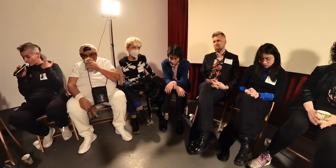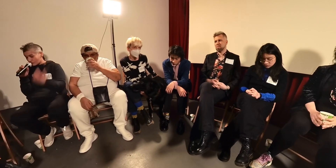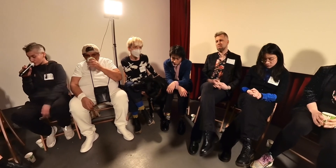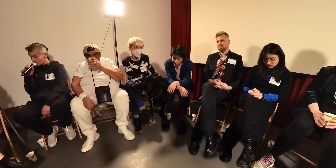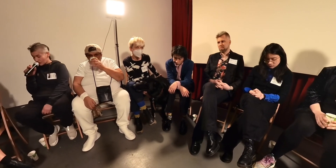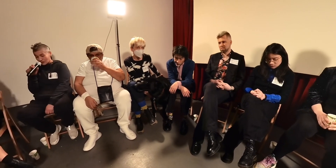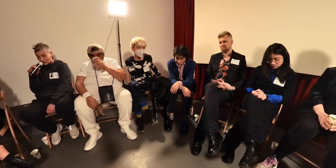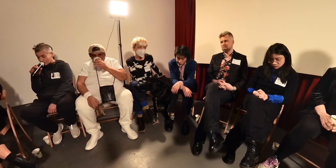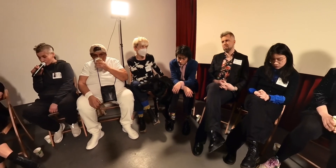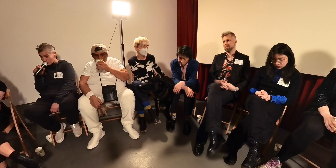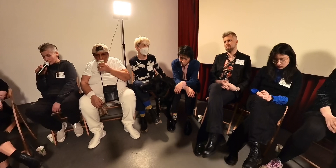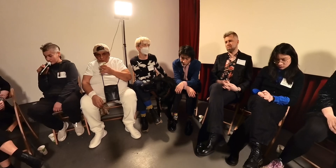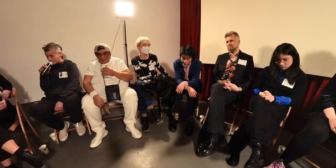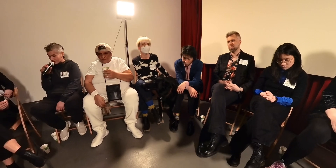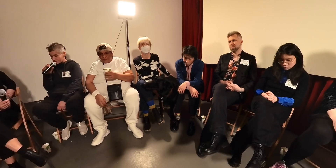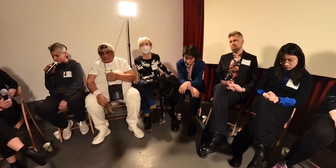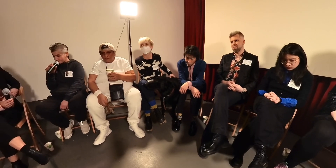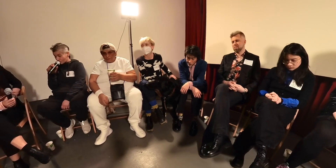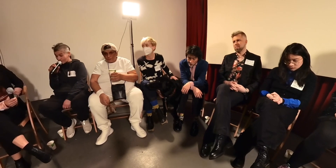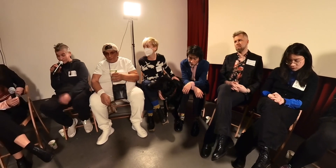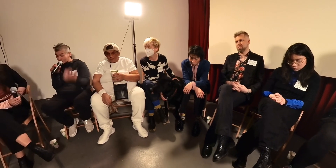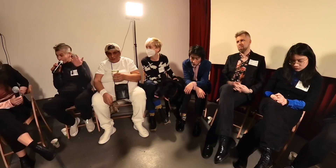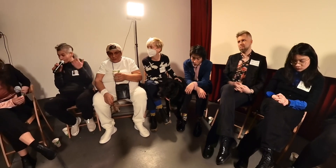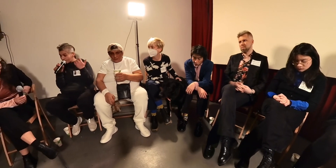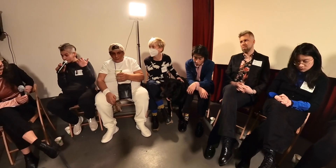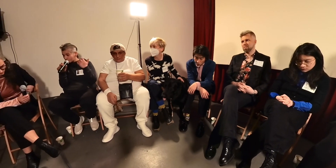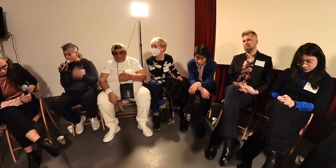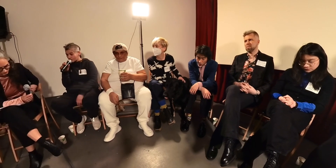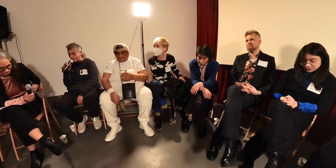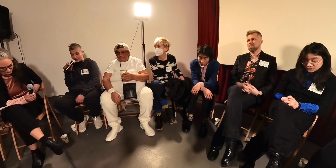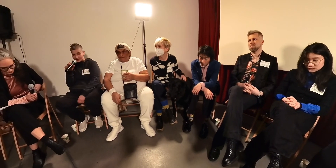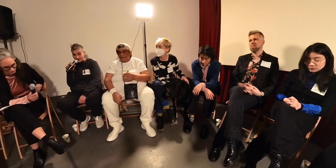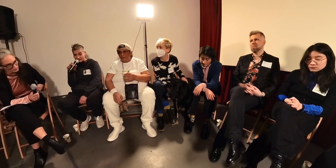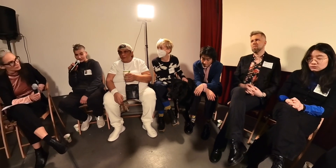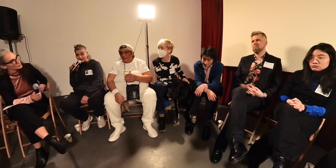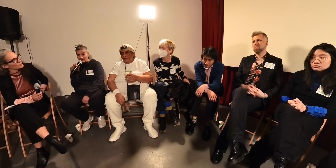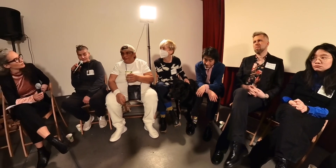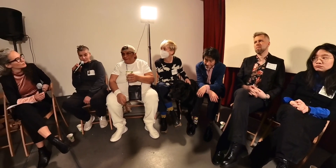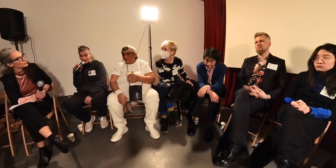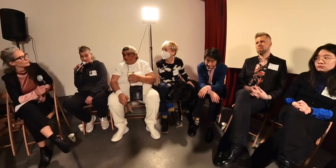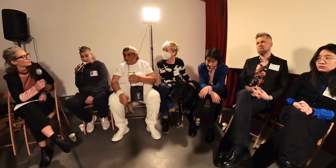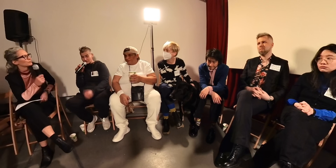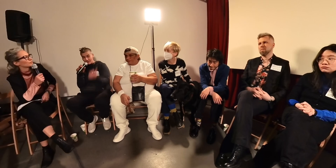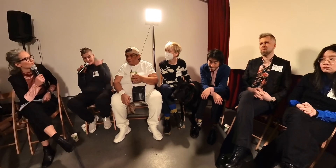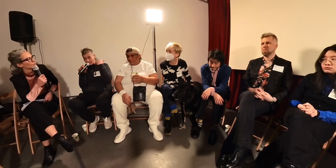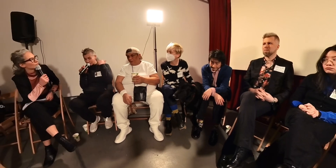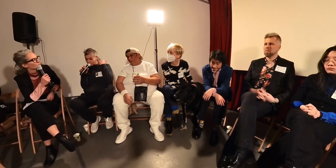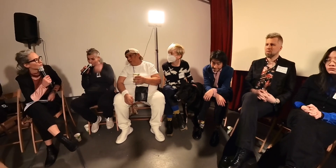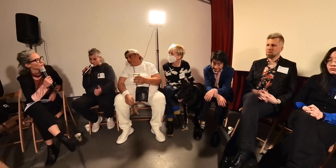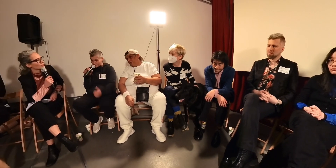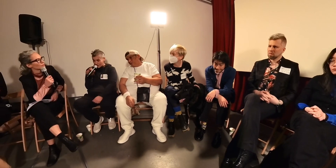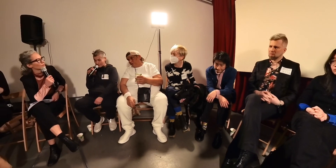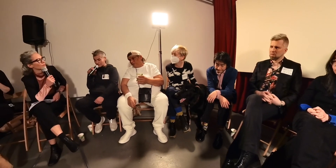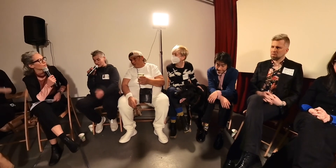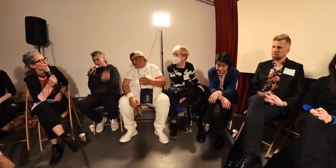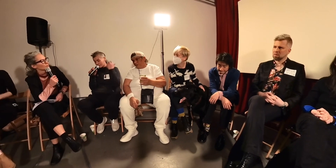rodičů nebo od kohokoliv, tak dopadnete tak jako my. No, taková je realita. Proto já se snažím apelovat na